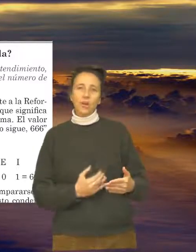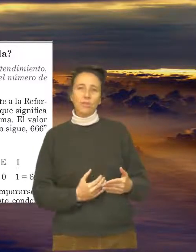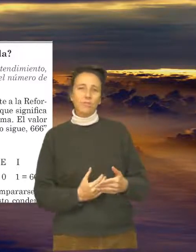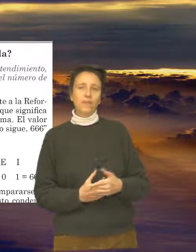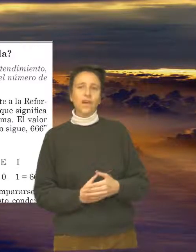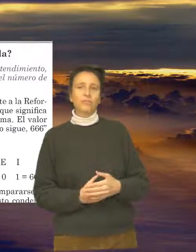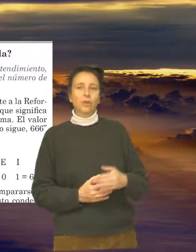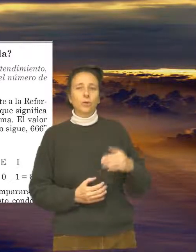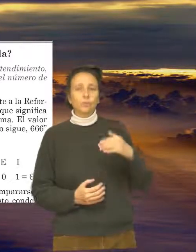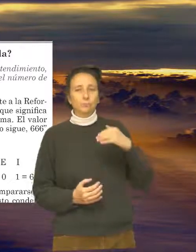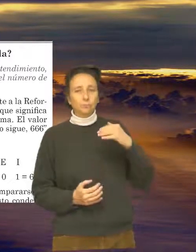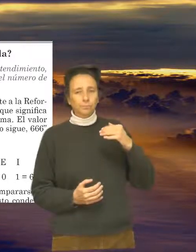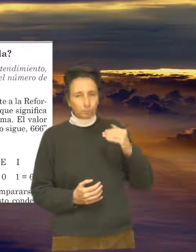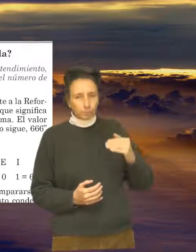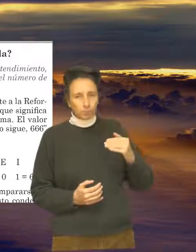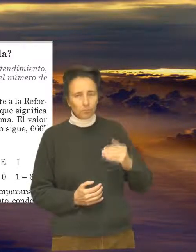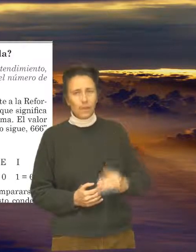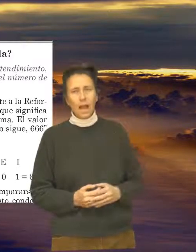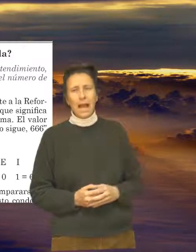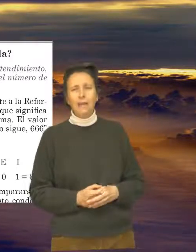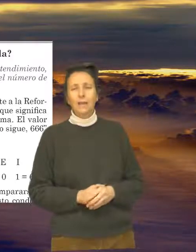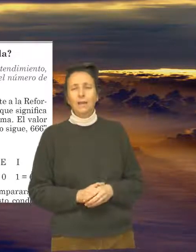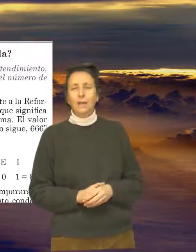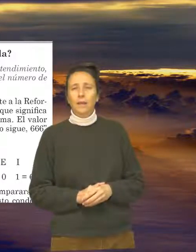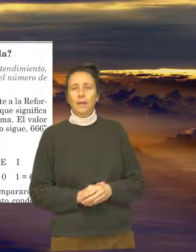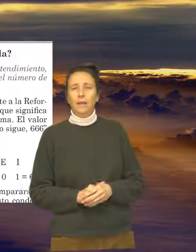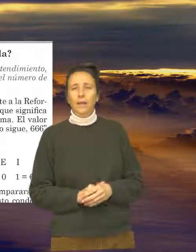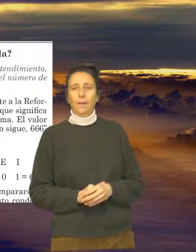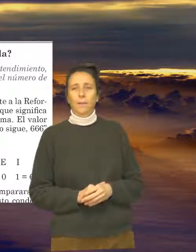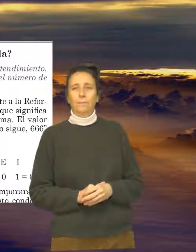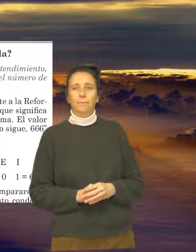una decodificación al